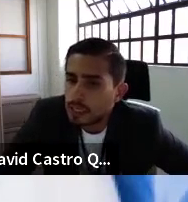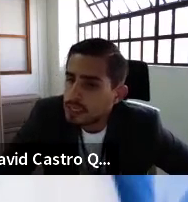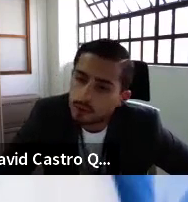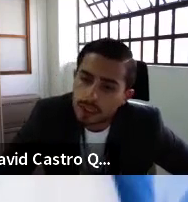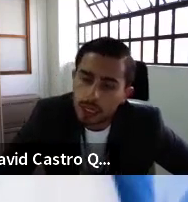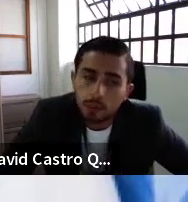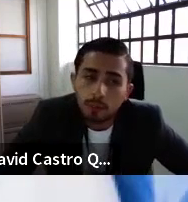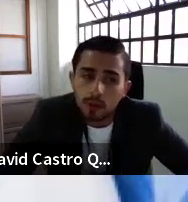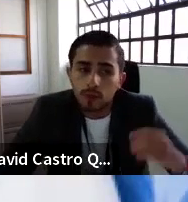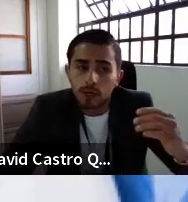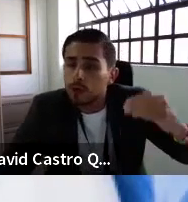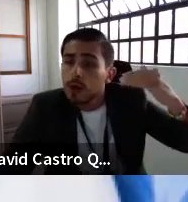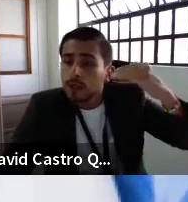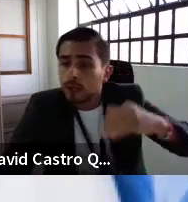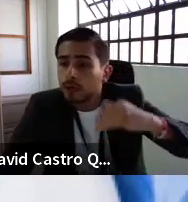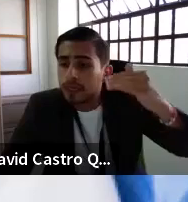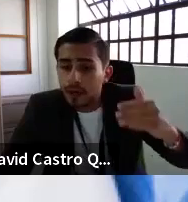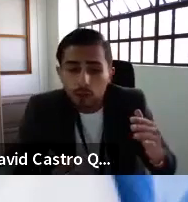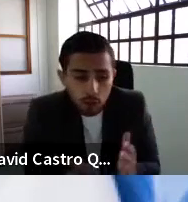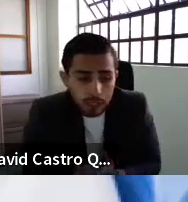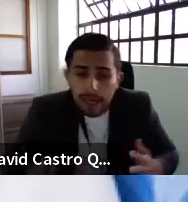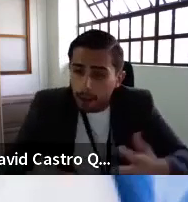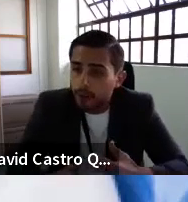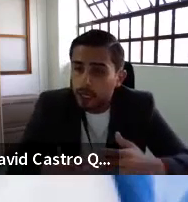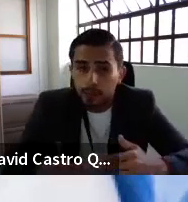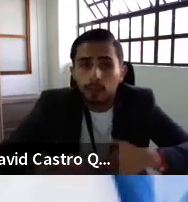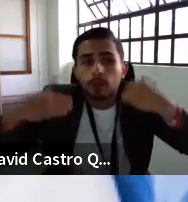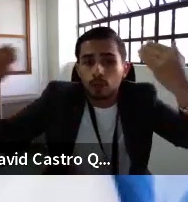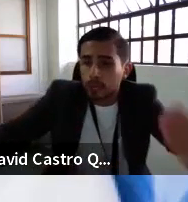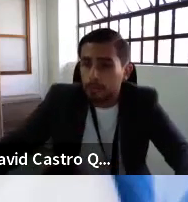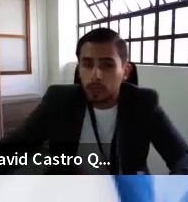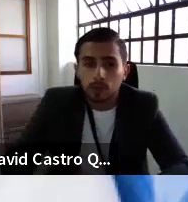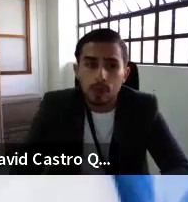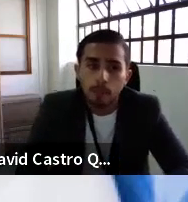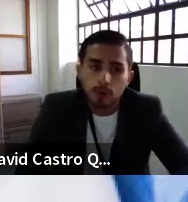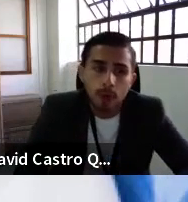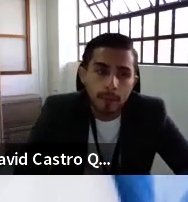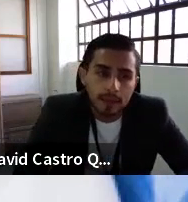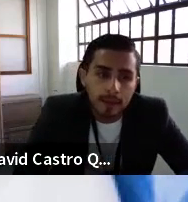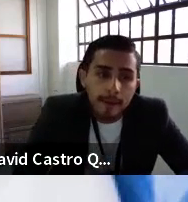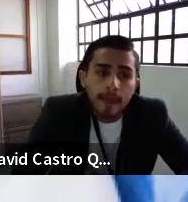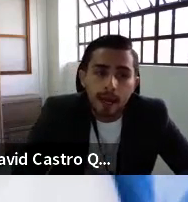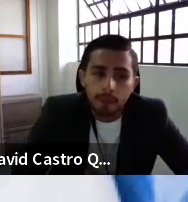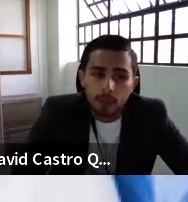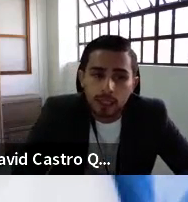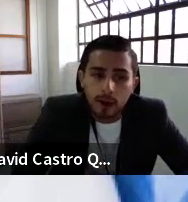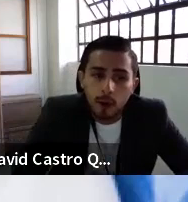de base y, entonces, de ahí no me muevo, sino que yo tengo que saber no solo en el campo en el que me muevo, sino también en otros campos, obviamente, y apertura al trabajo